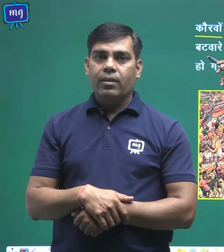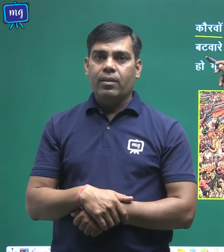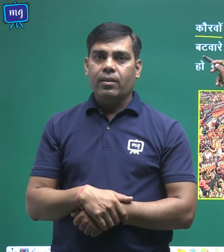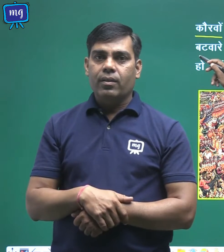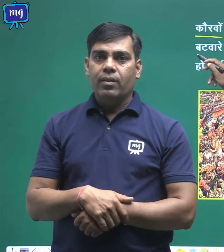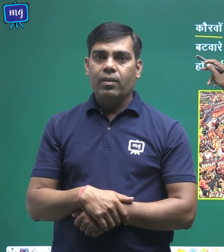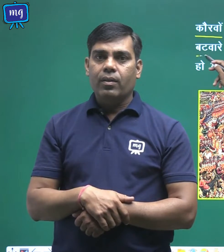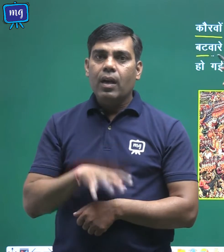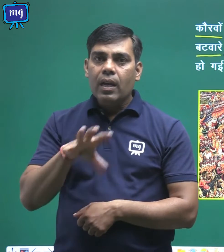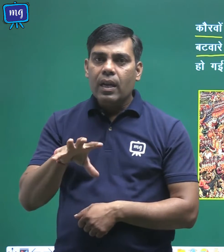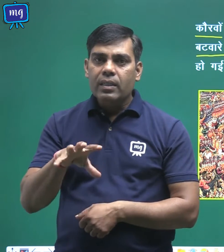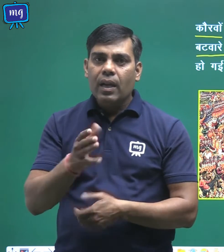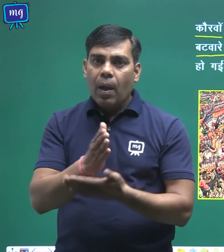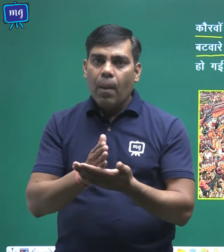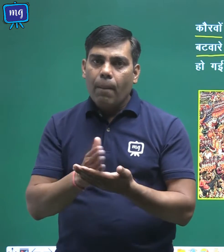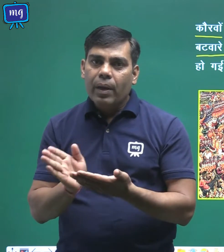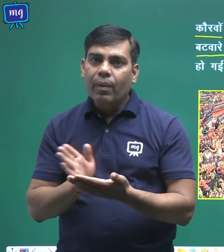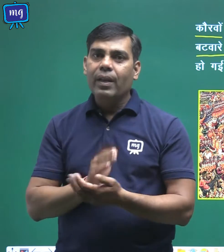राज्य बंटवारे को